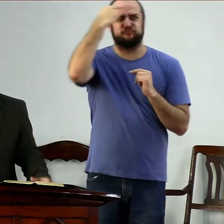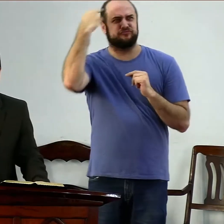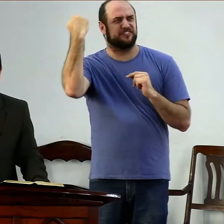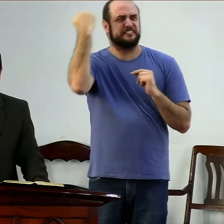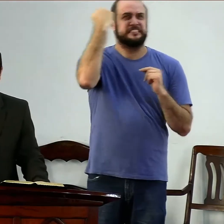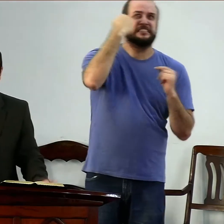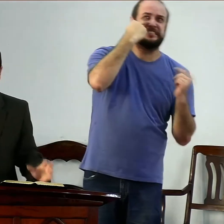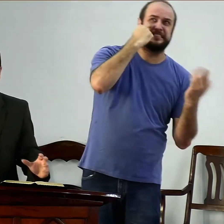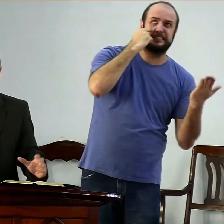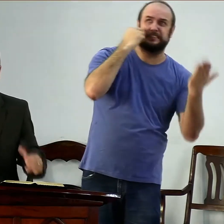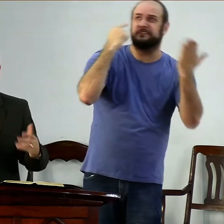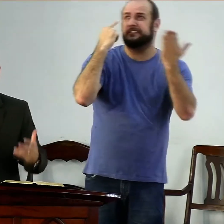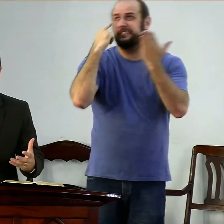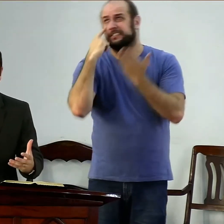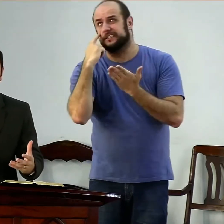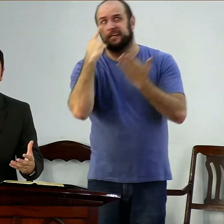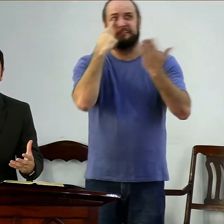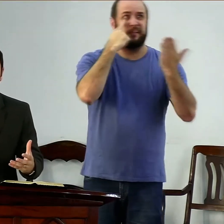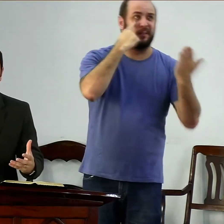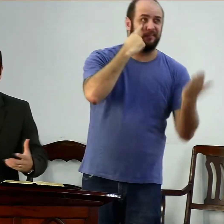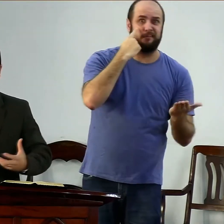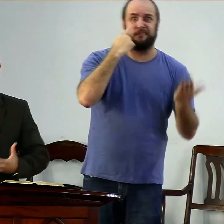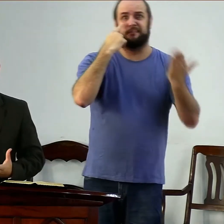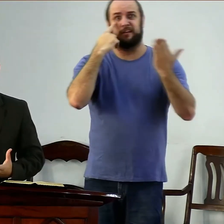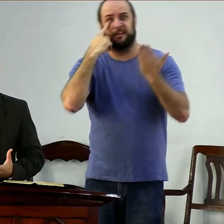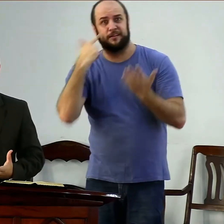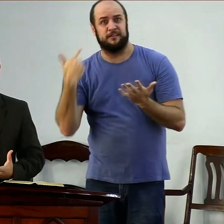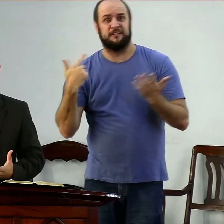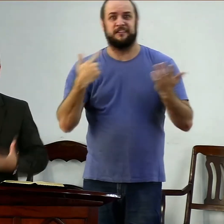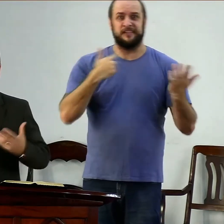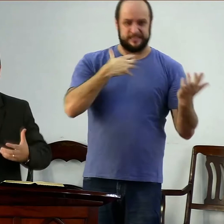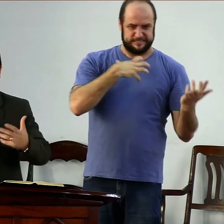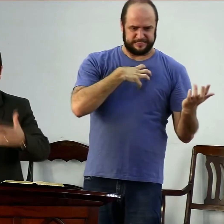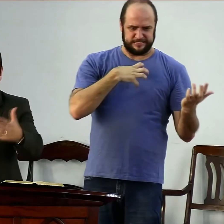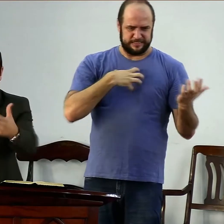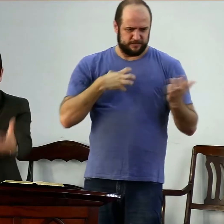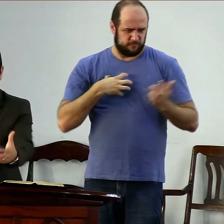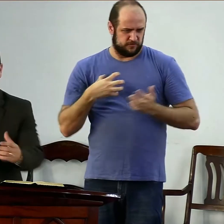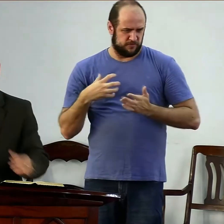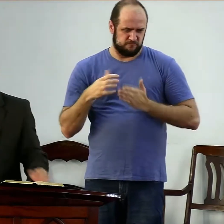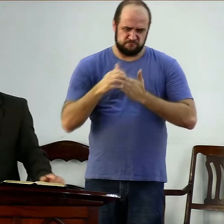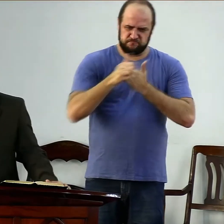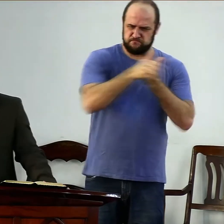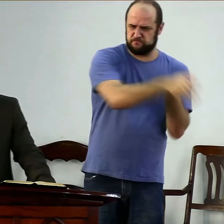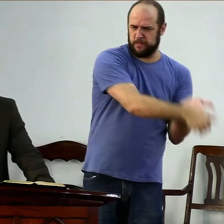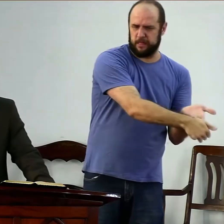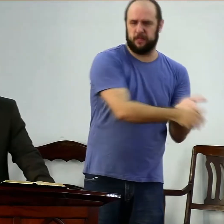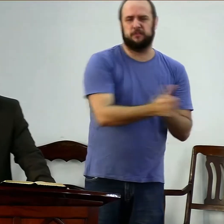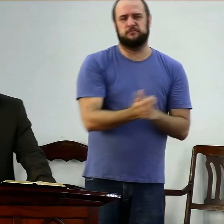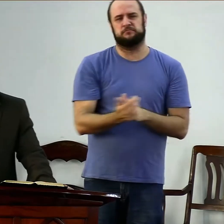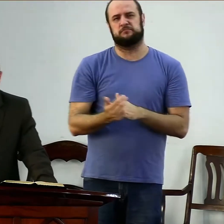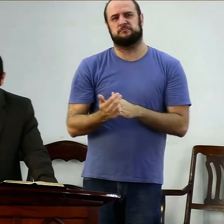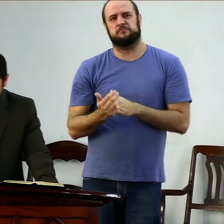mente e direcionando os meus sentimentos e também as minhas ações.